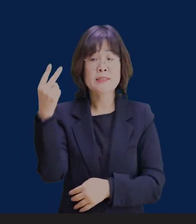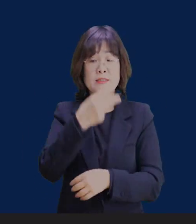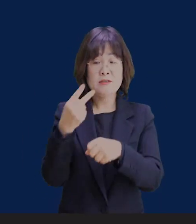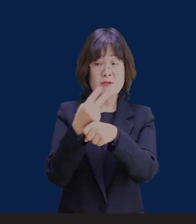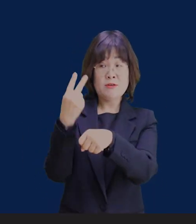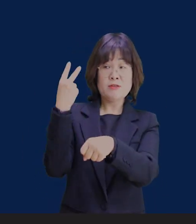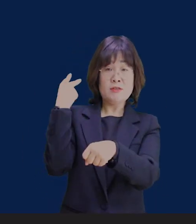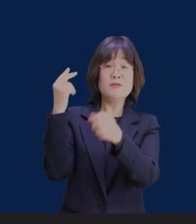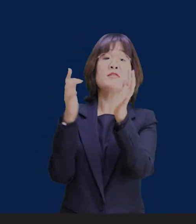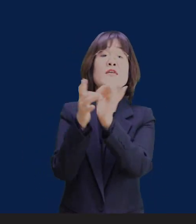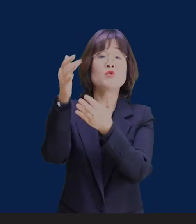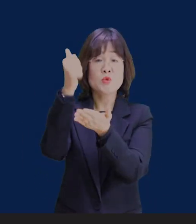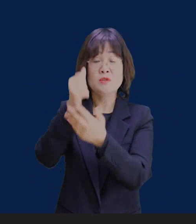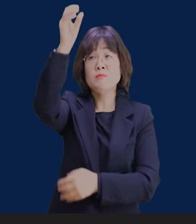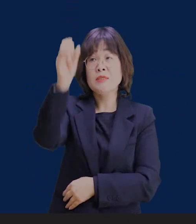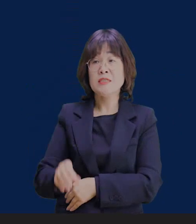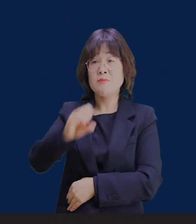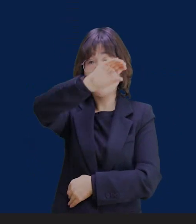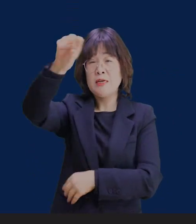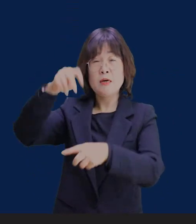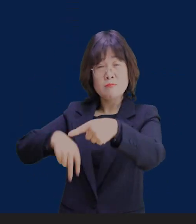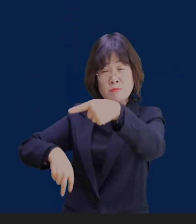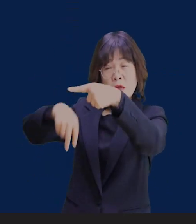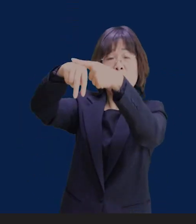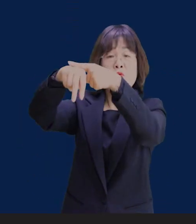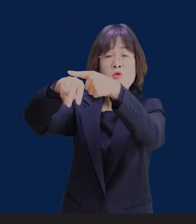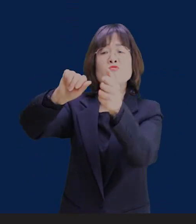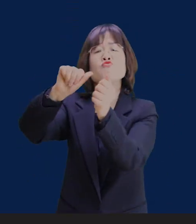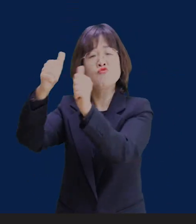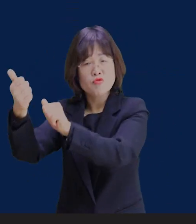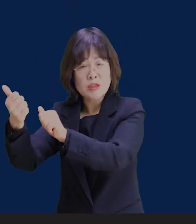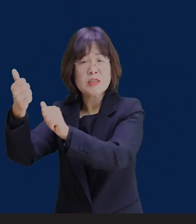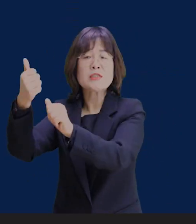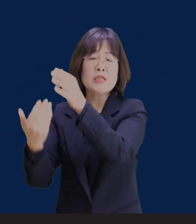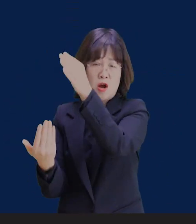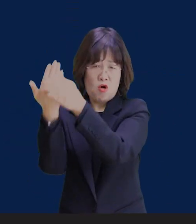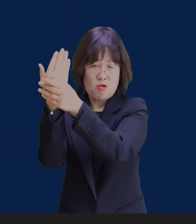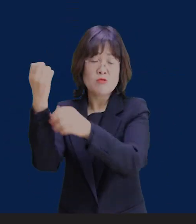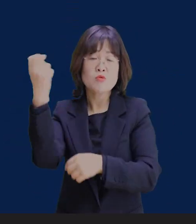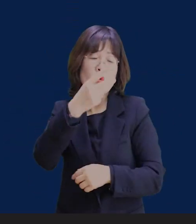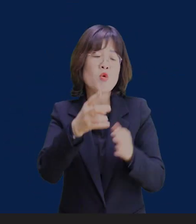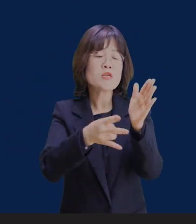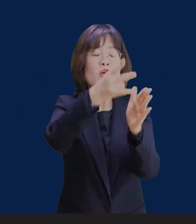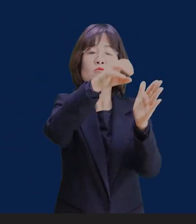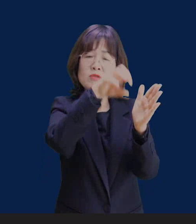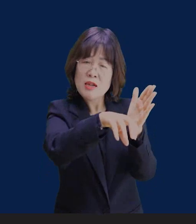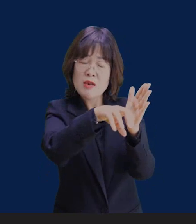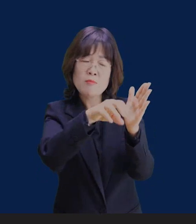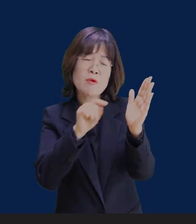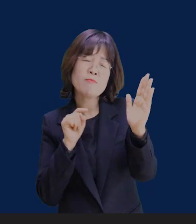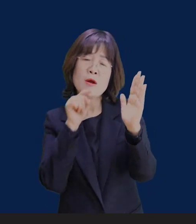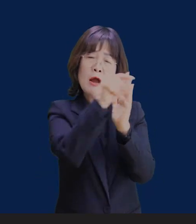금요일까지 2000년 전 예수님께서 십자가 대속적 사역을 감당하시기 위해 예루살렘에